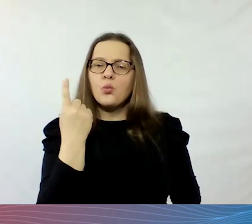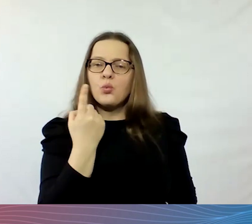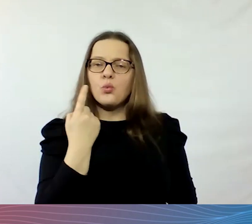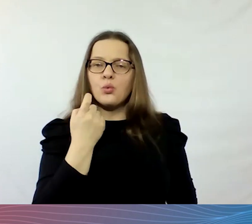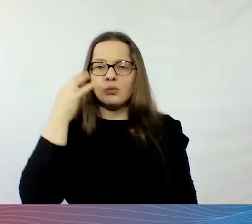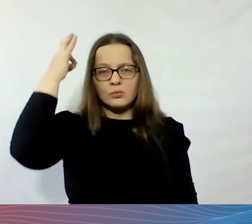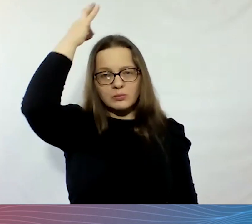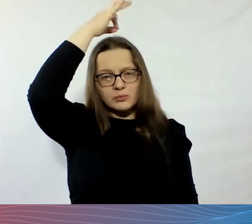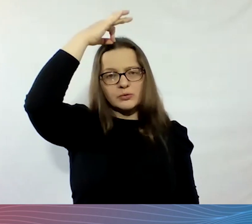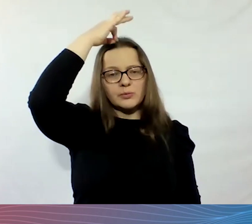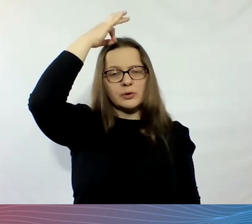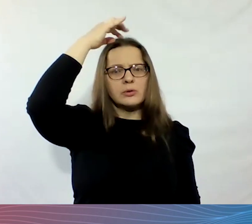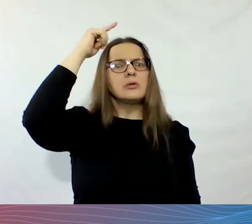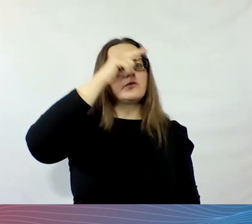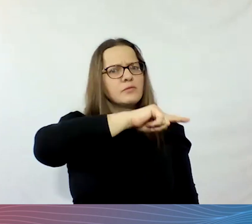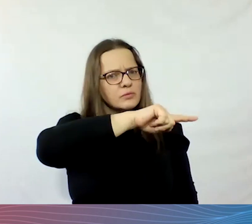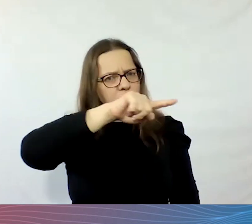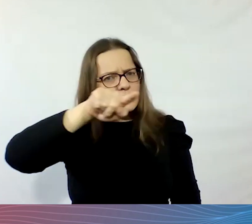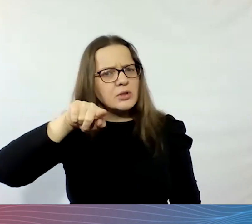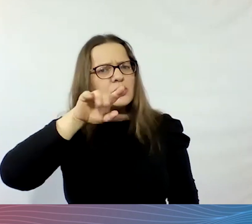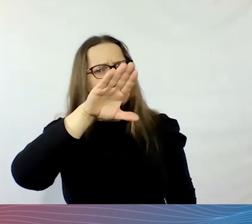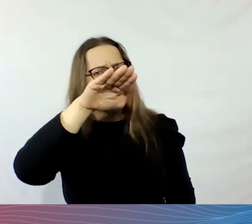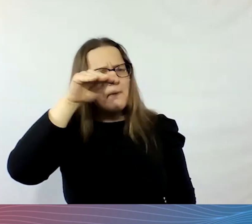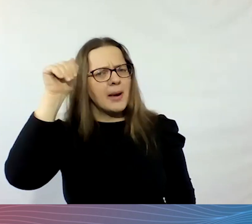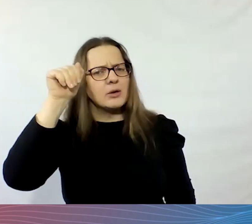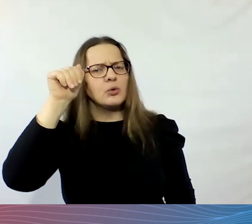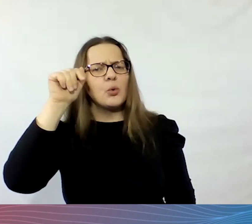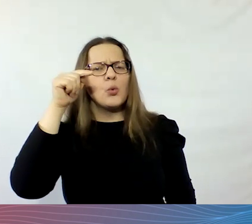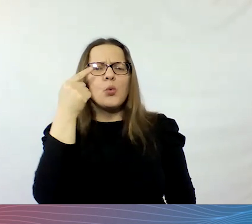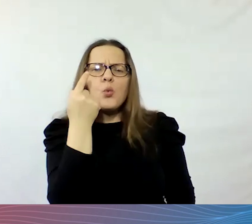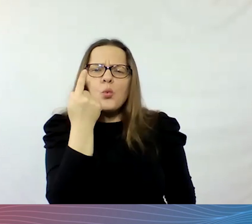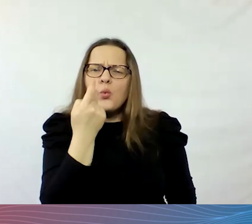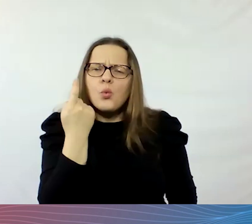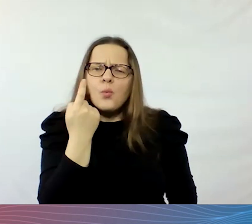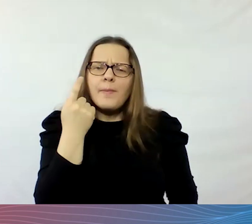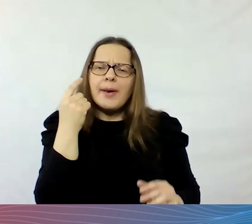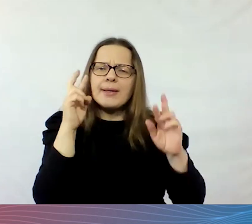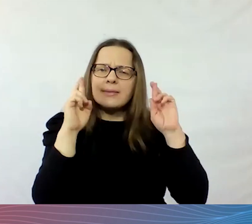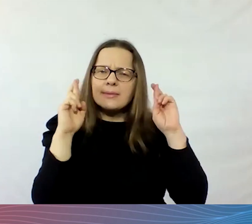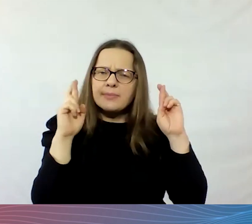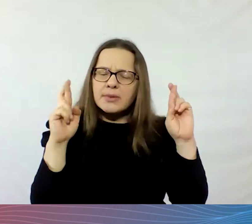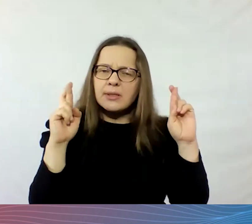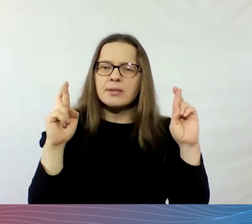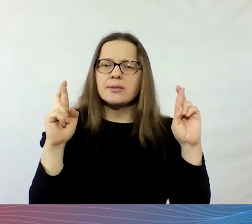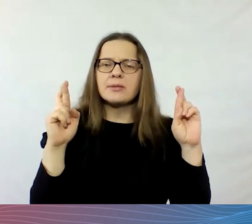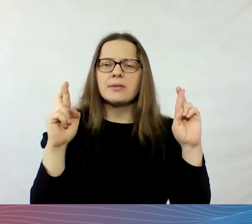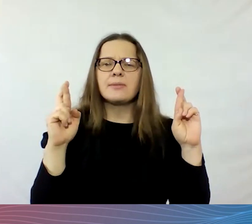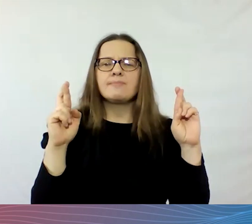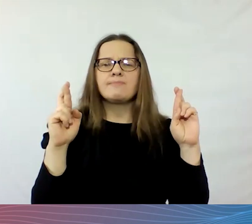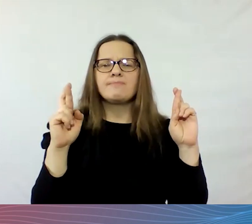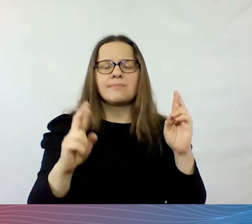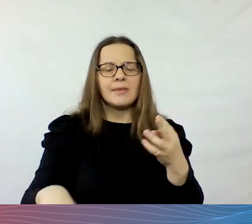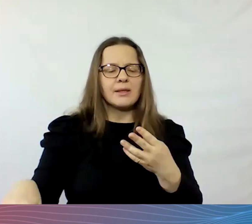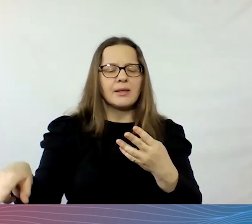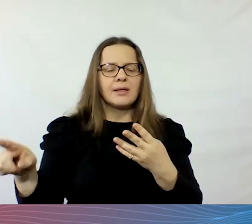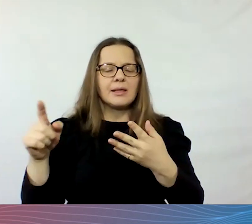só esperança da vossa vocação. Aí em seguida ele fala de mais 3 itens. Aqui são 3